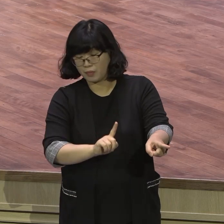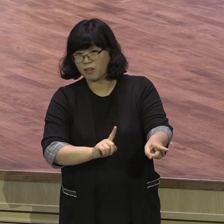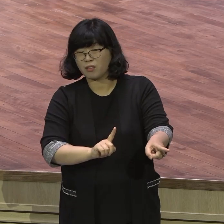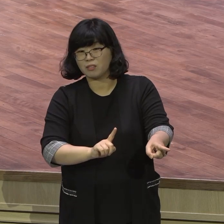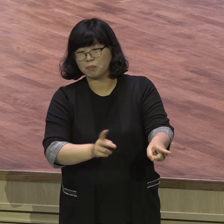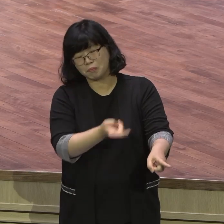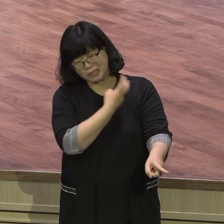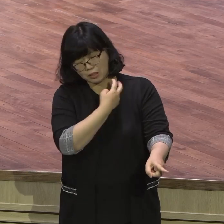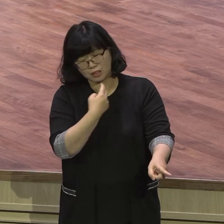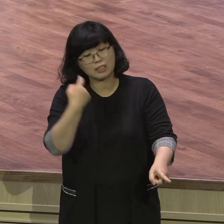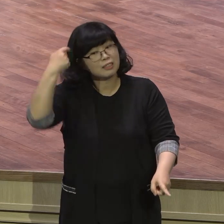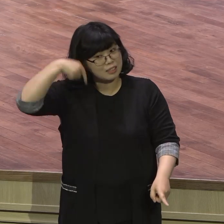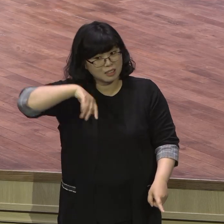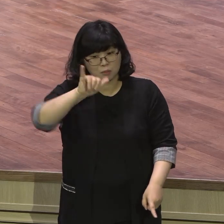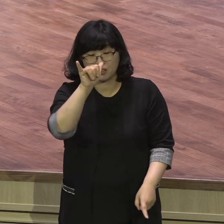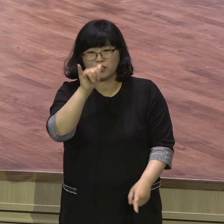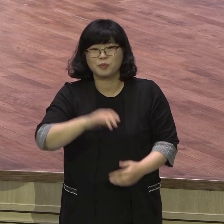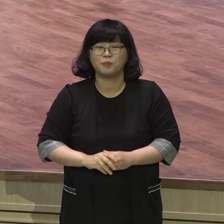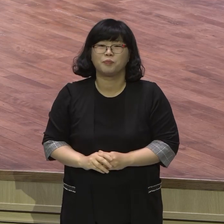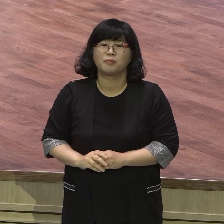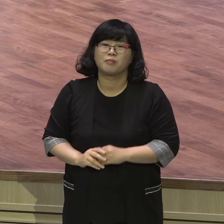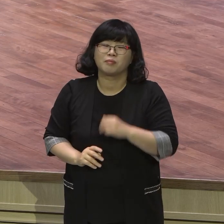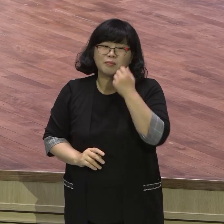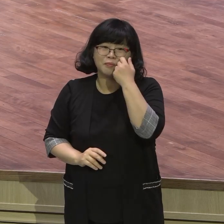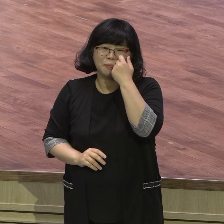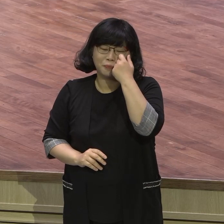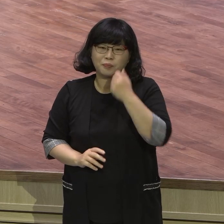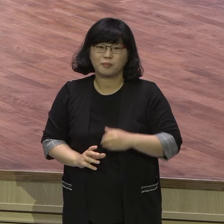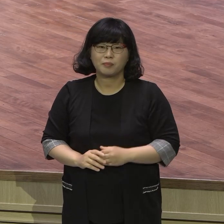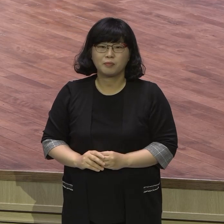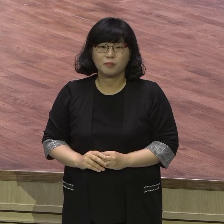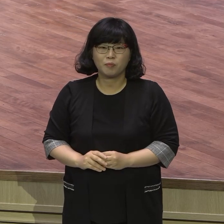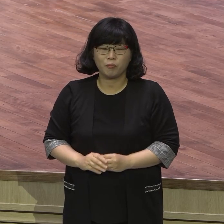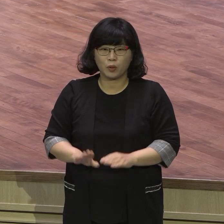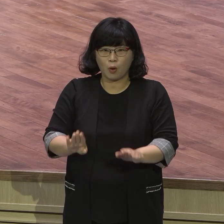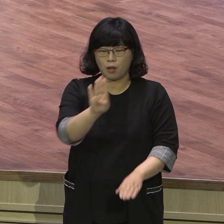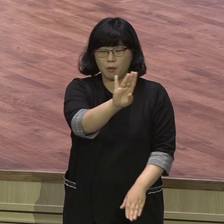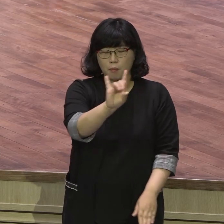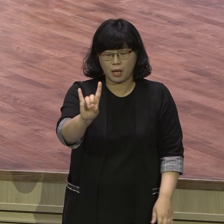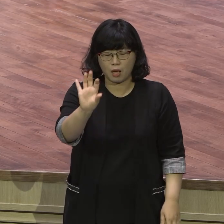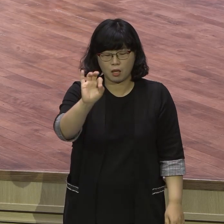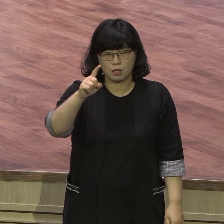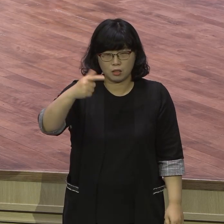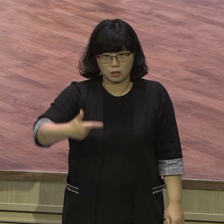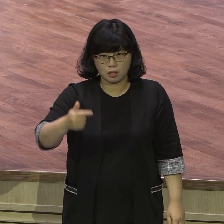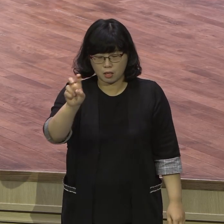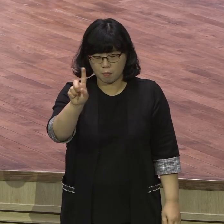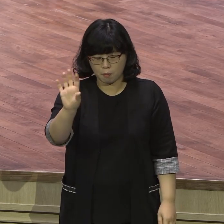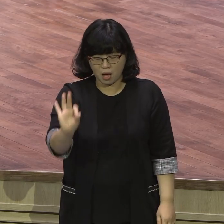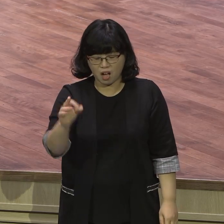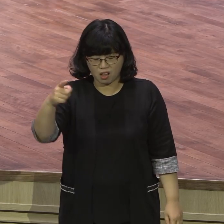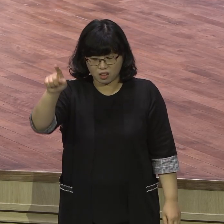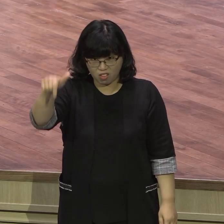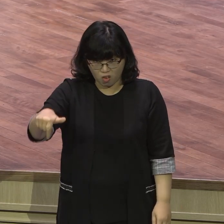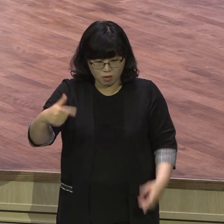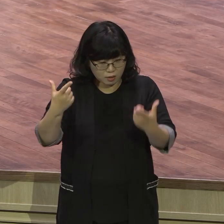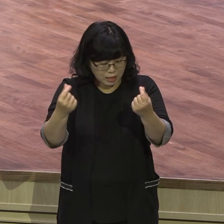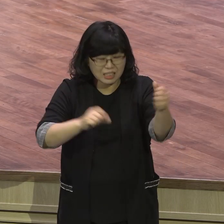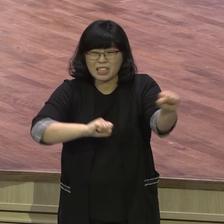본문이 주로기 32장에 있는데 여기 보면 배은망덕의 이스라엘의 백성의